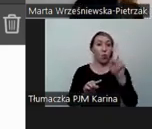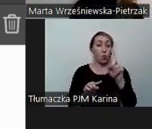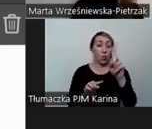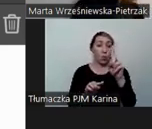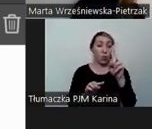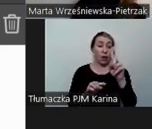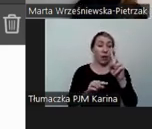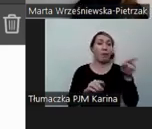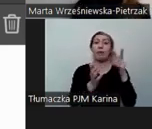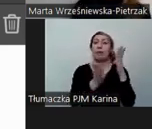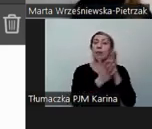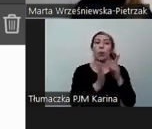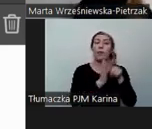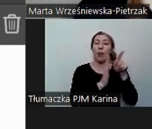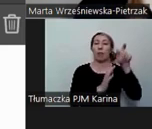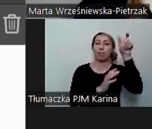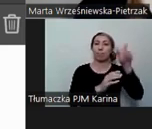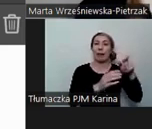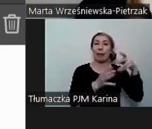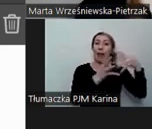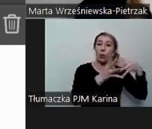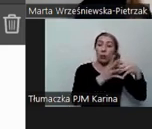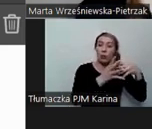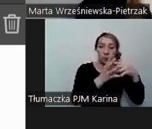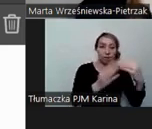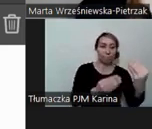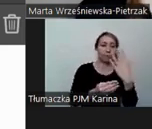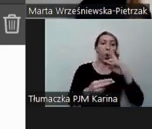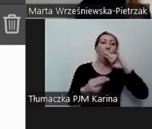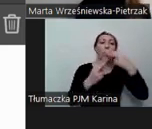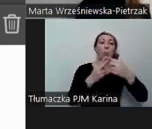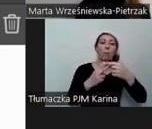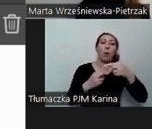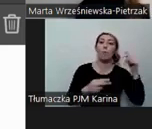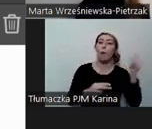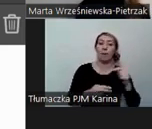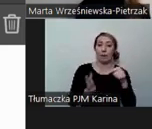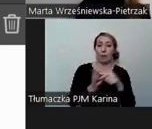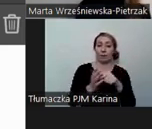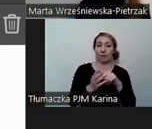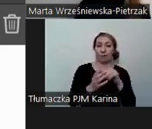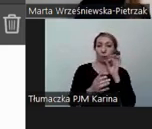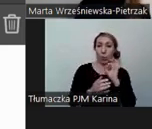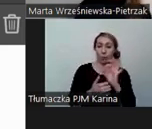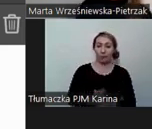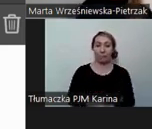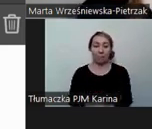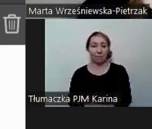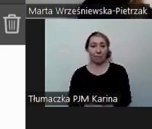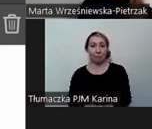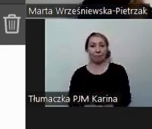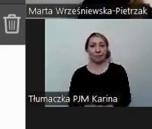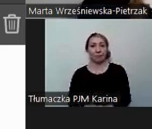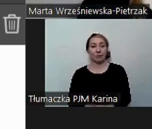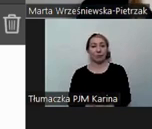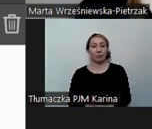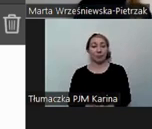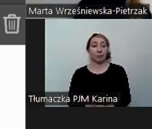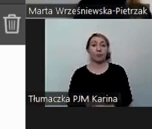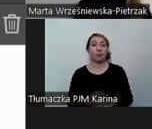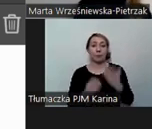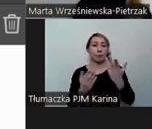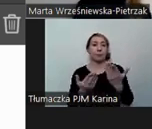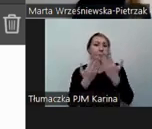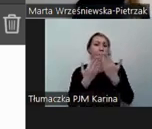diagnosty wyświetla się na zielono odpowiedź, która byłaby odpowiedzią prawidłową. Co to daje?